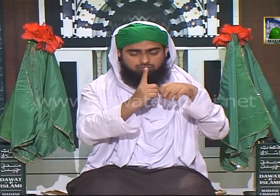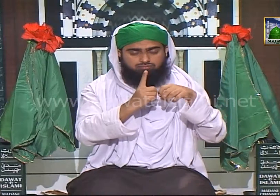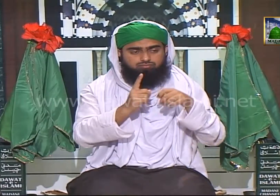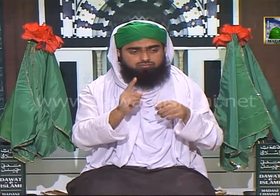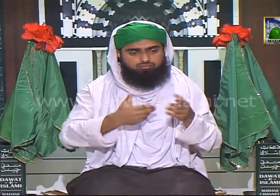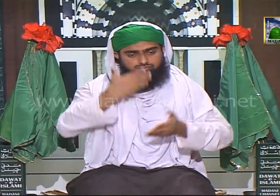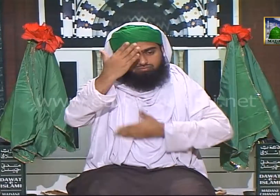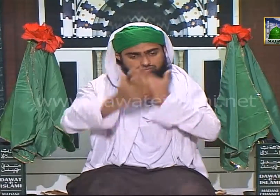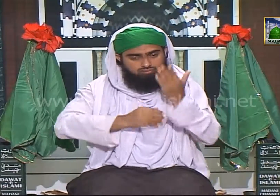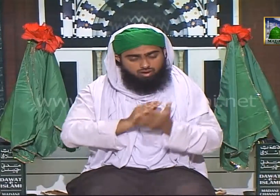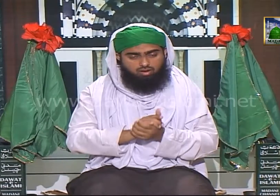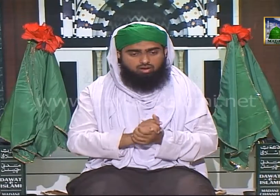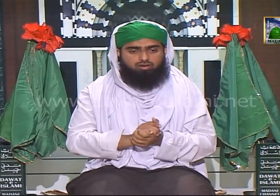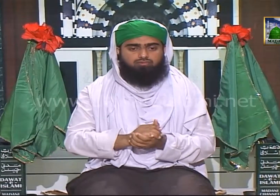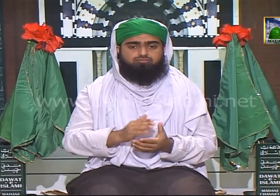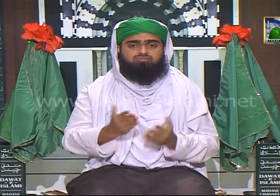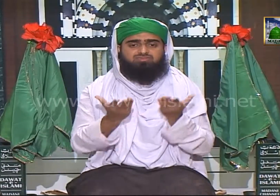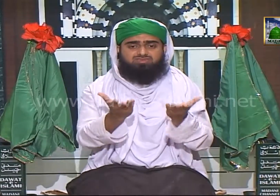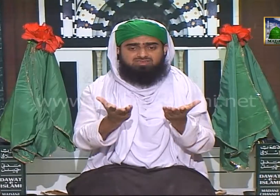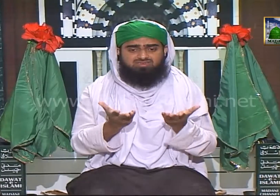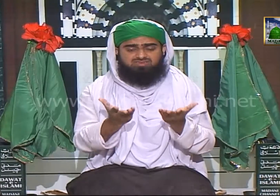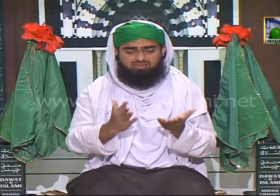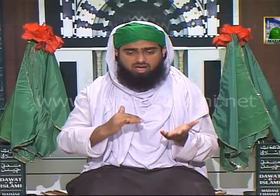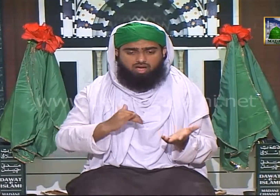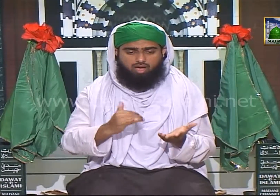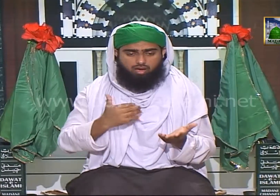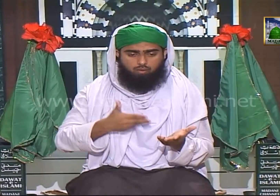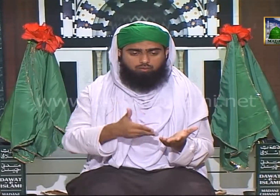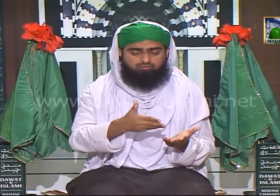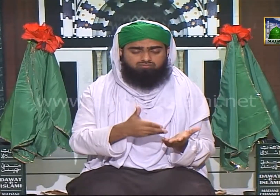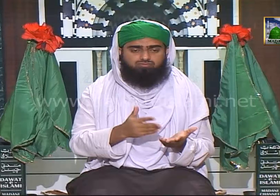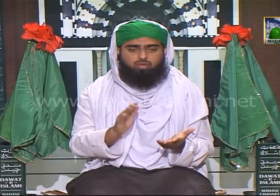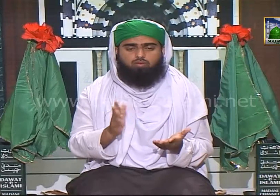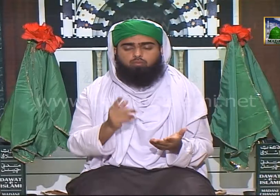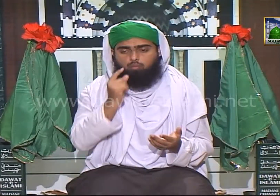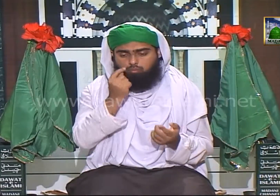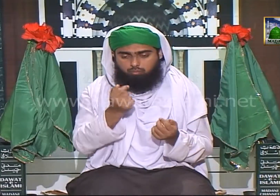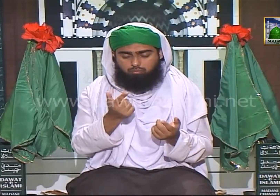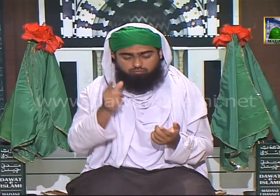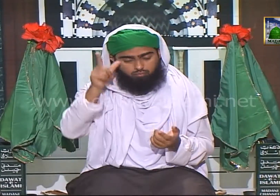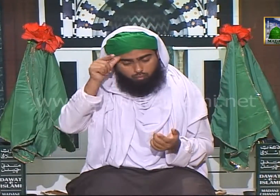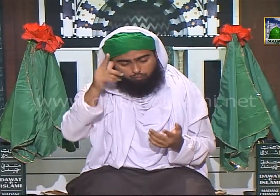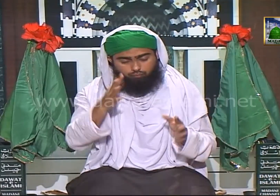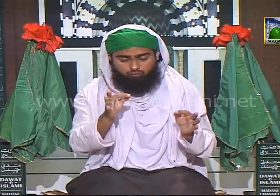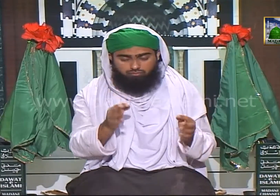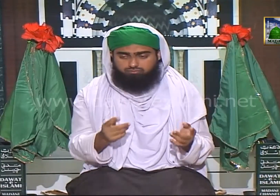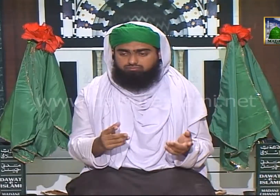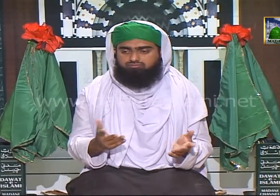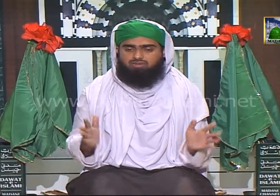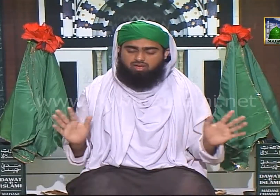आएगा कि इंसान ये परवाह नहीं करेगा कि पैसा कहां से आता है, हलाल से आता है आया हराम से आता है, कोई परवाह नहीं